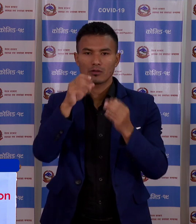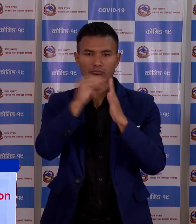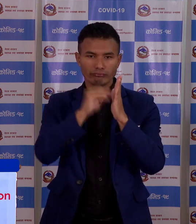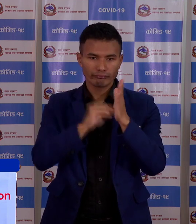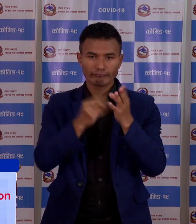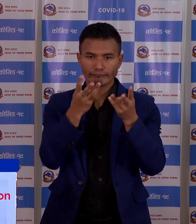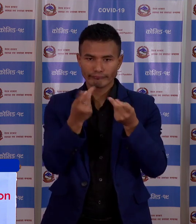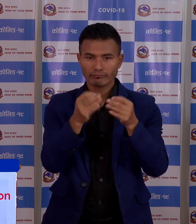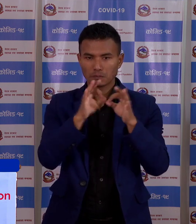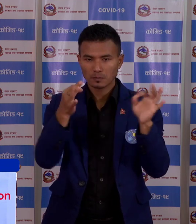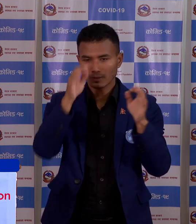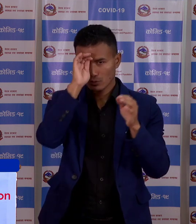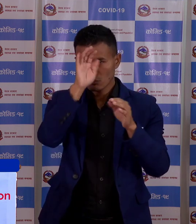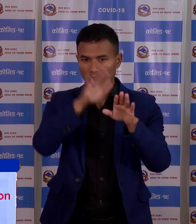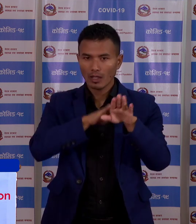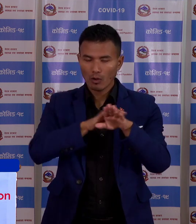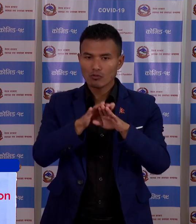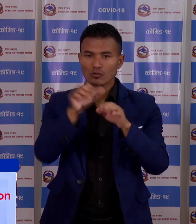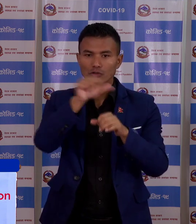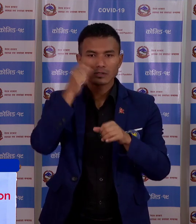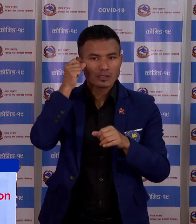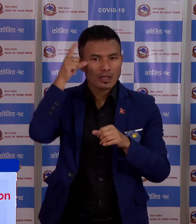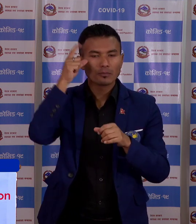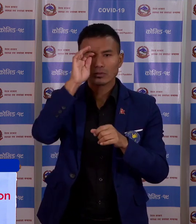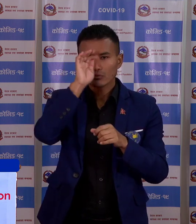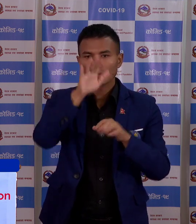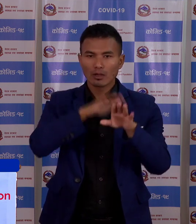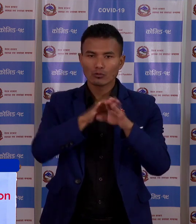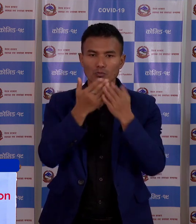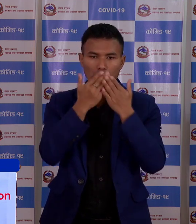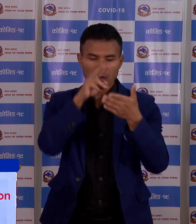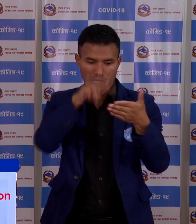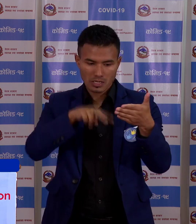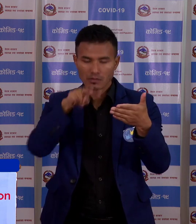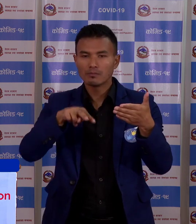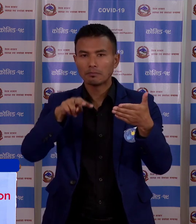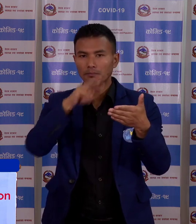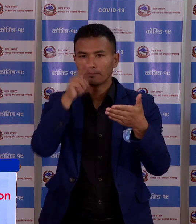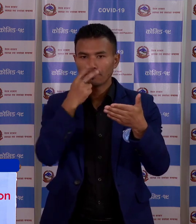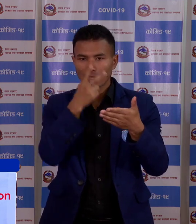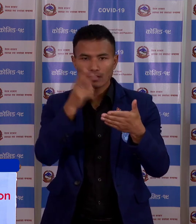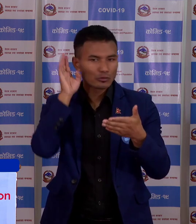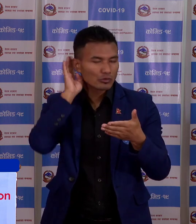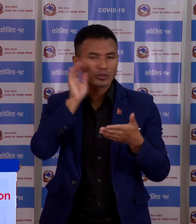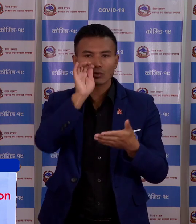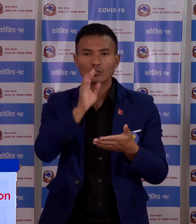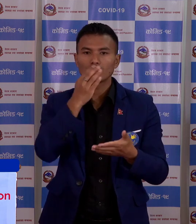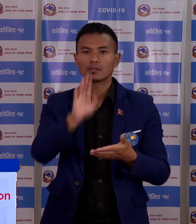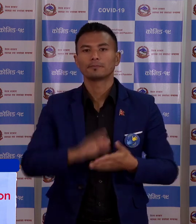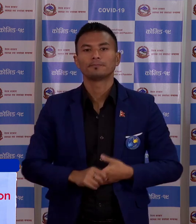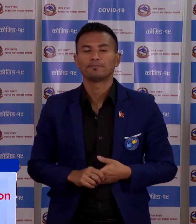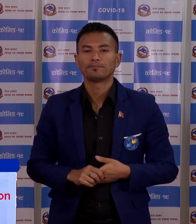र विविन्नस सुचन हरू जन्चेतना मुलक सुचन हरू यहारले पढ़ना हेर्न देखना सुनन सक्नून छा